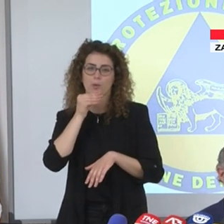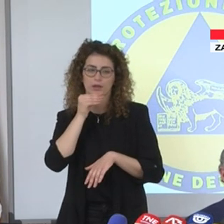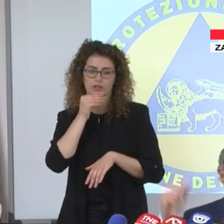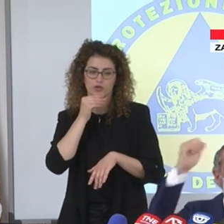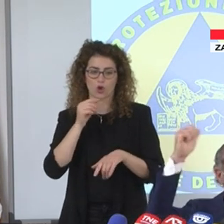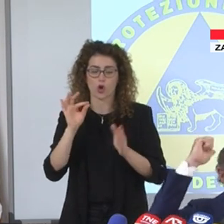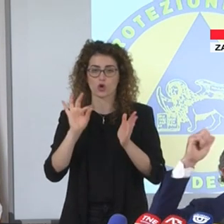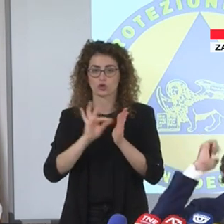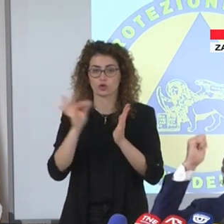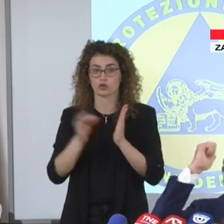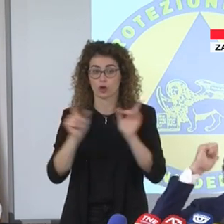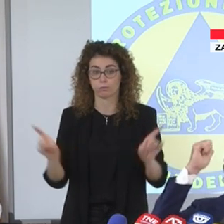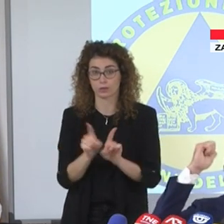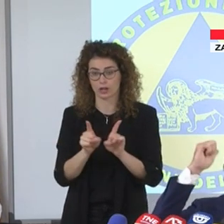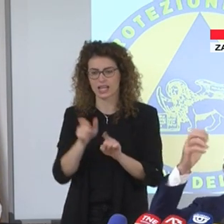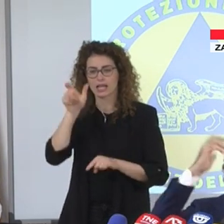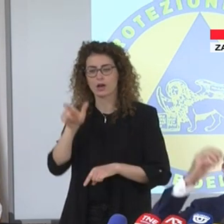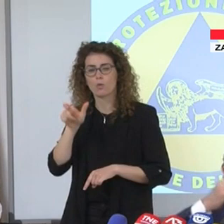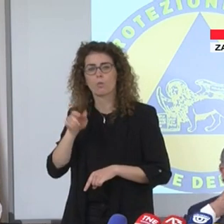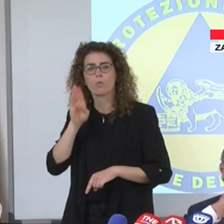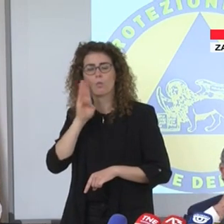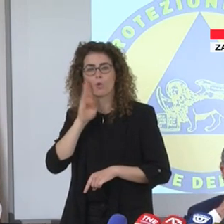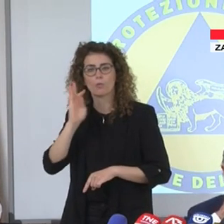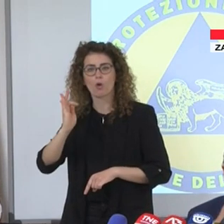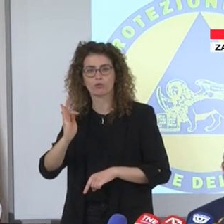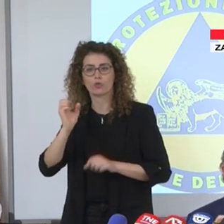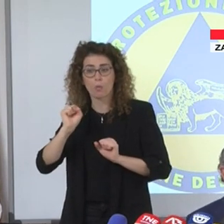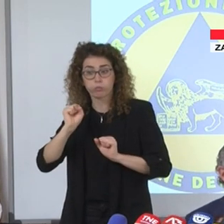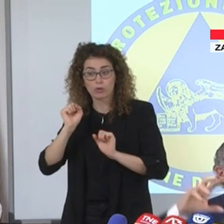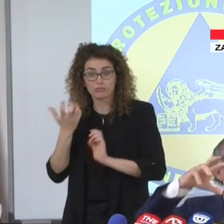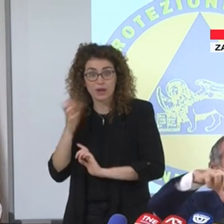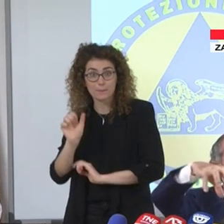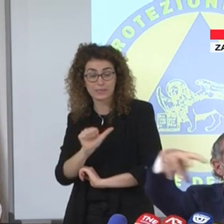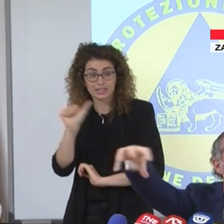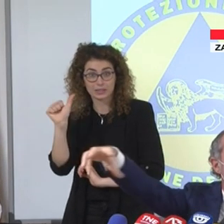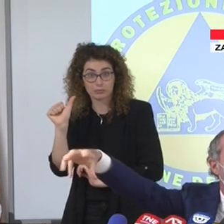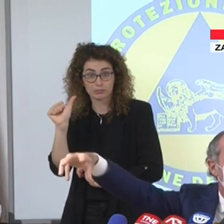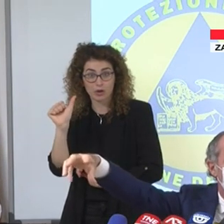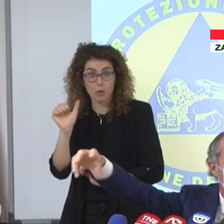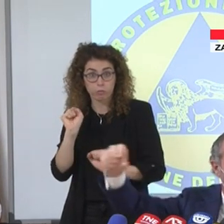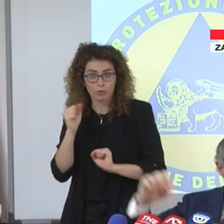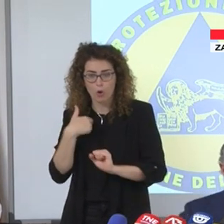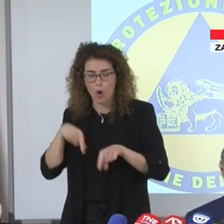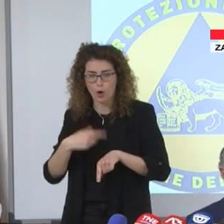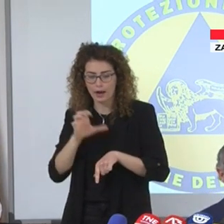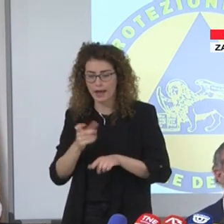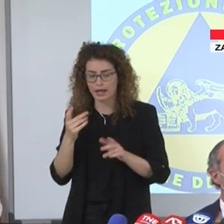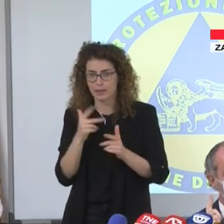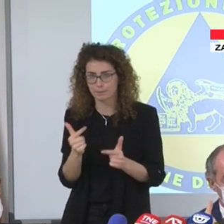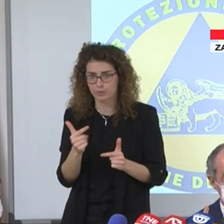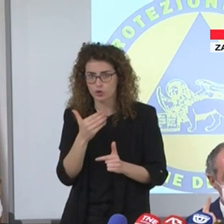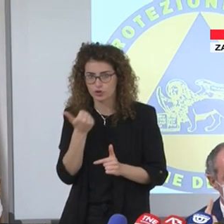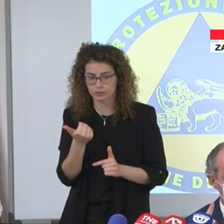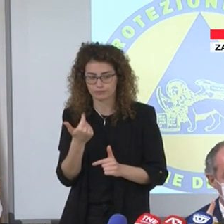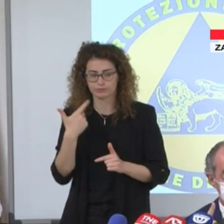signore Furio, l'autore forse del post che non, nessuno trovava più, ma che qualcuno lo aveva resuscitato, scrive,